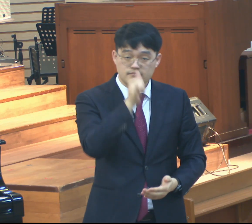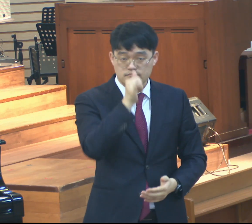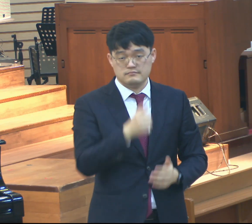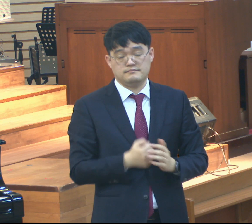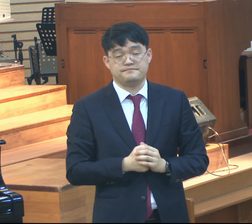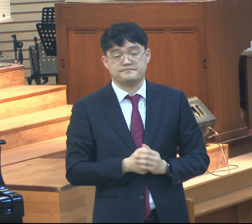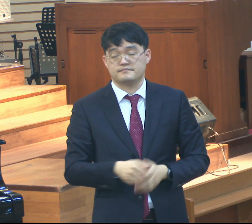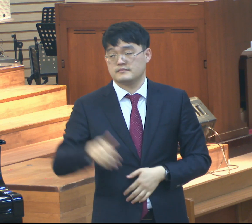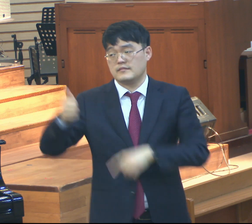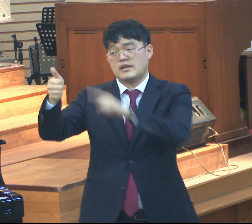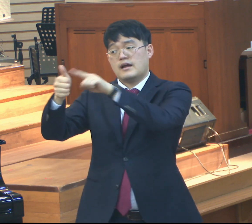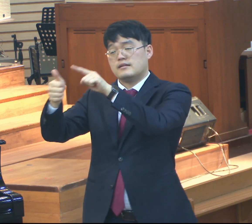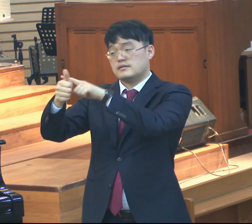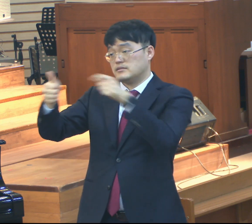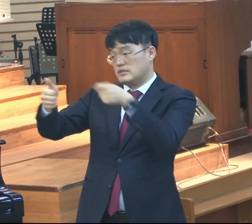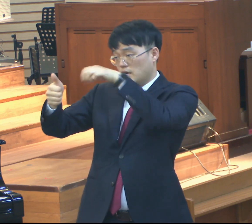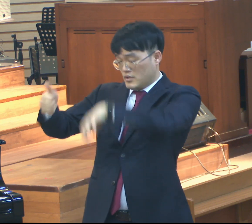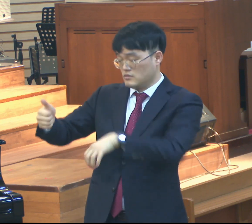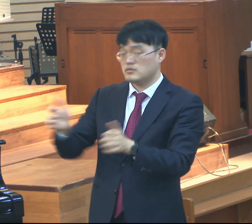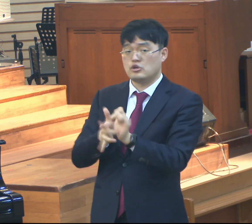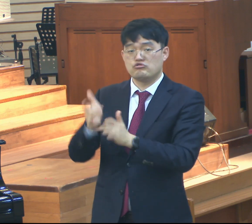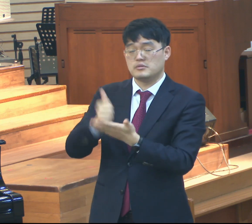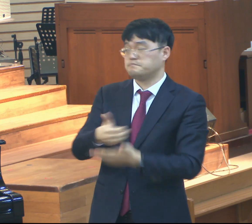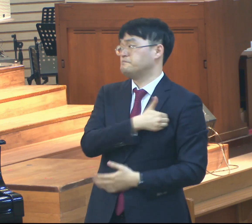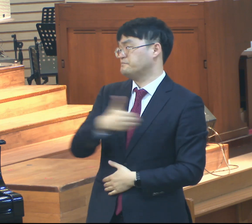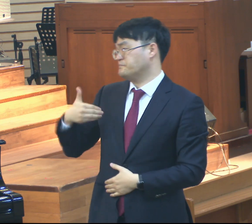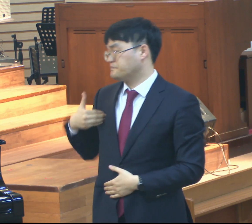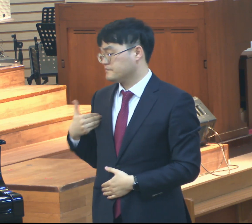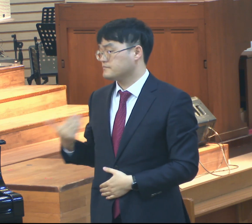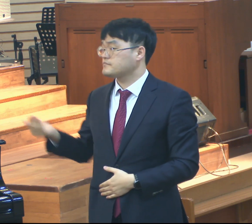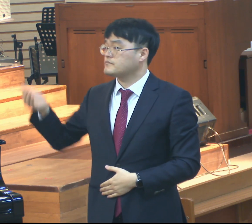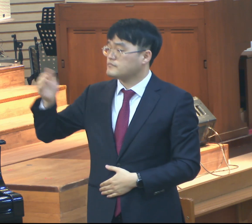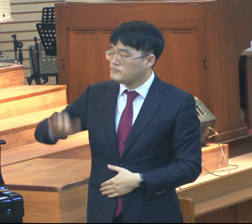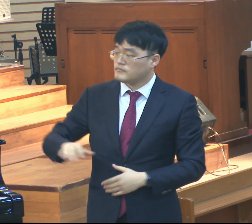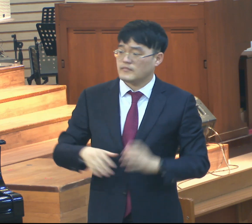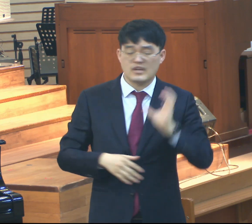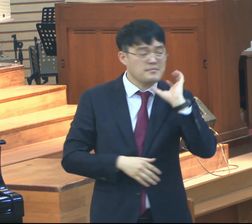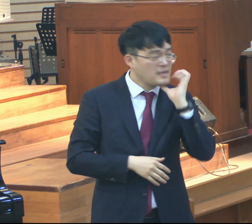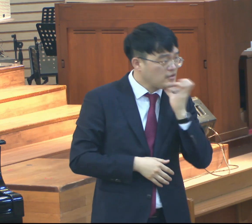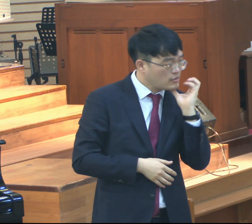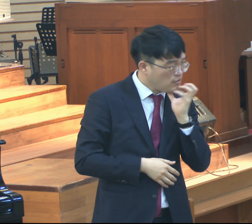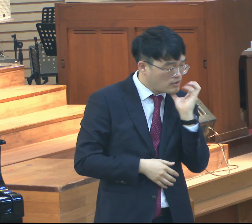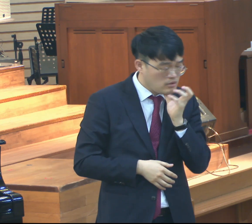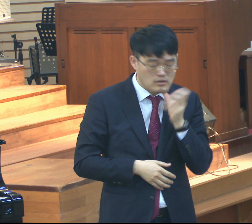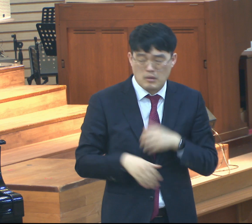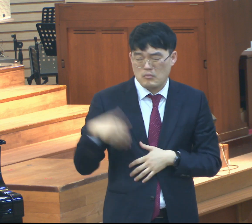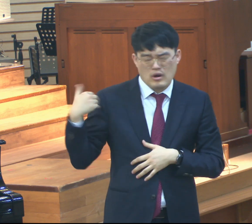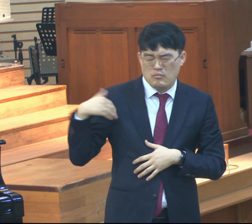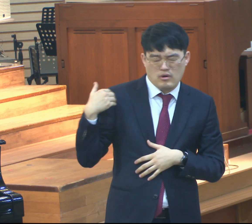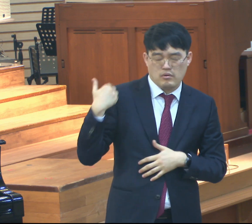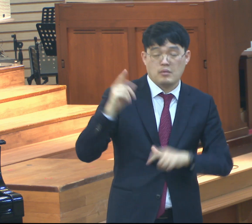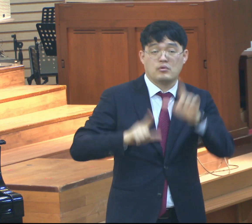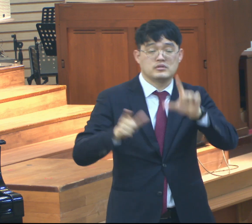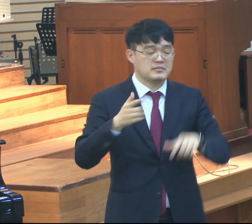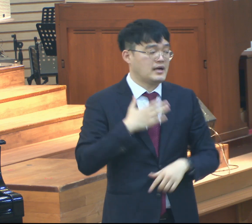안나스 앞에서 너무나 당당하셨지만 베드로의 그 부인하는 모습을 알면서도 한마디 꺼내지